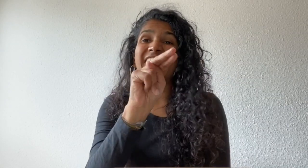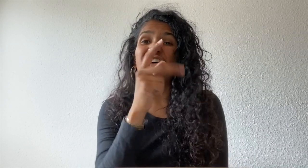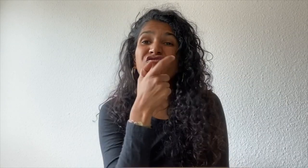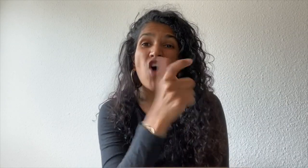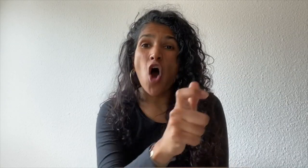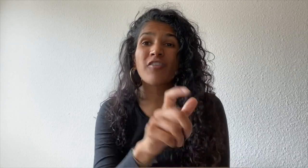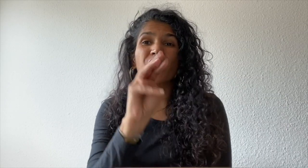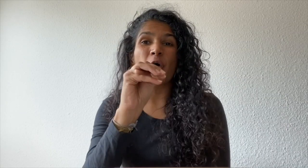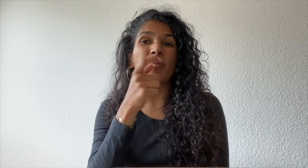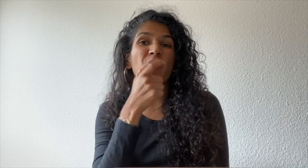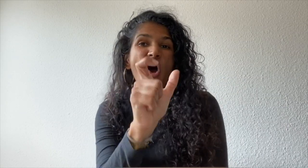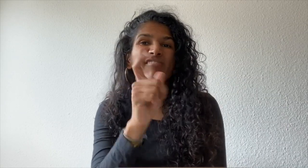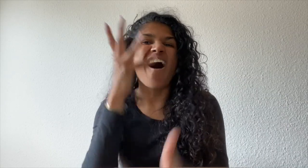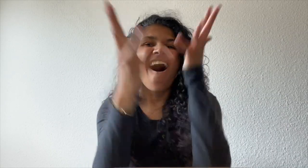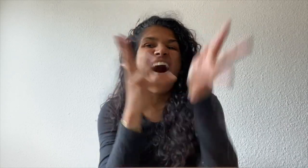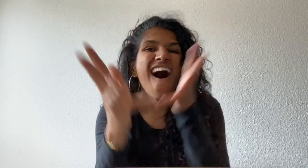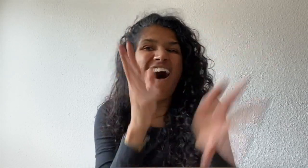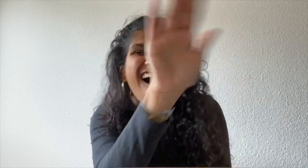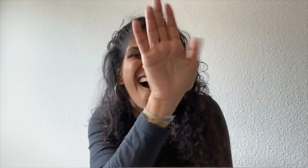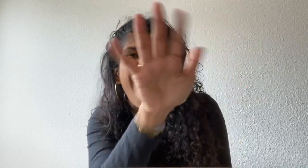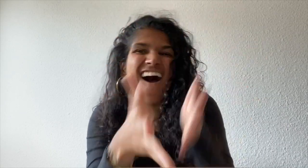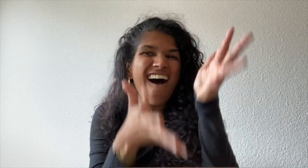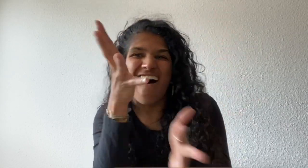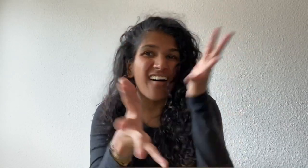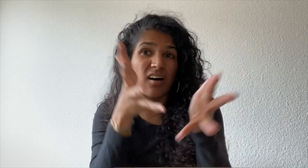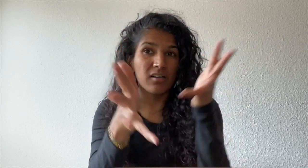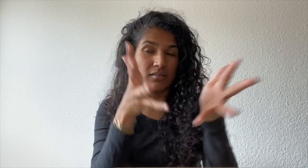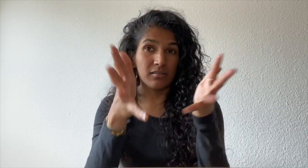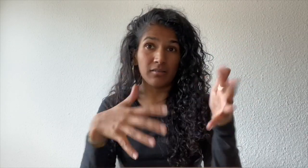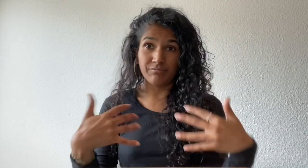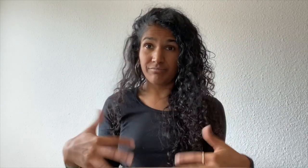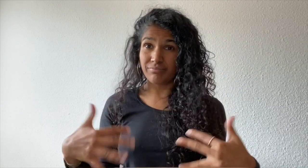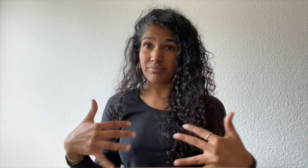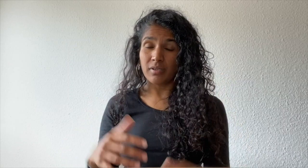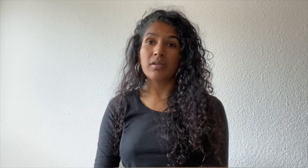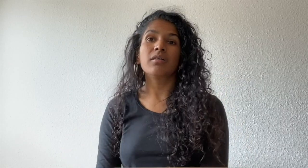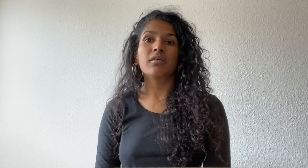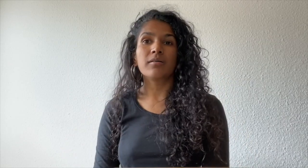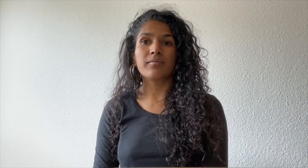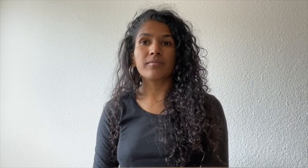Sie gebärdeten ihn an, benutzten das M-Wort und N-Wort.